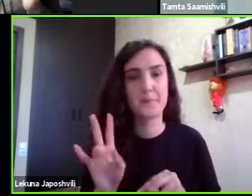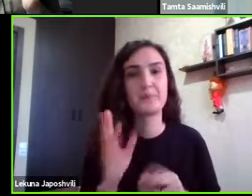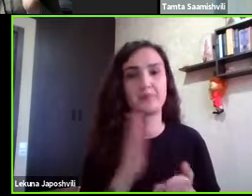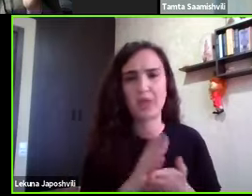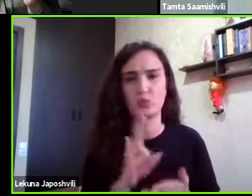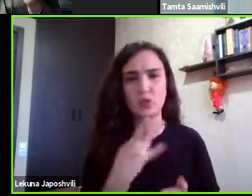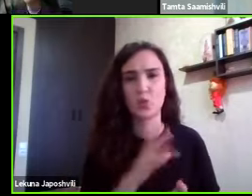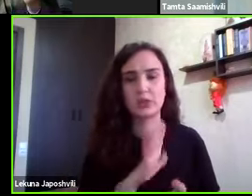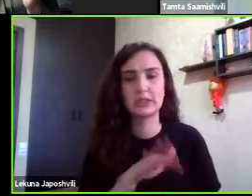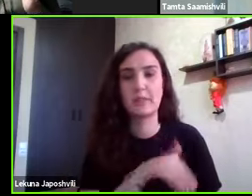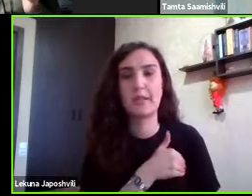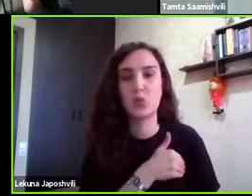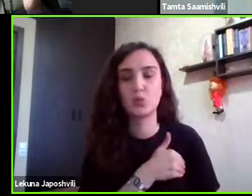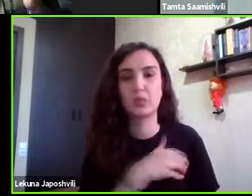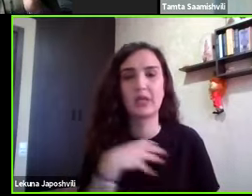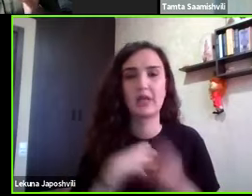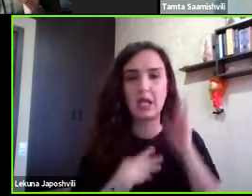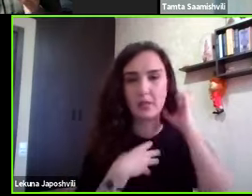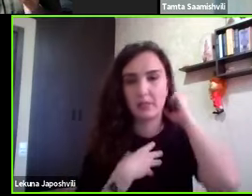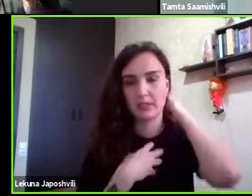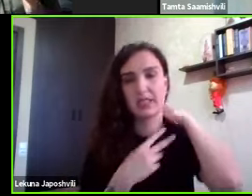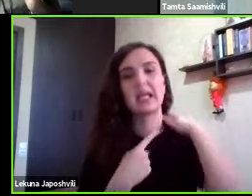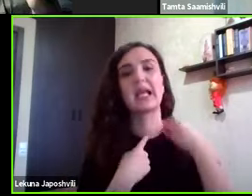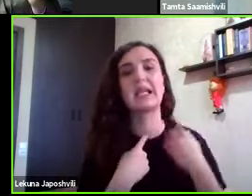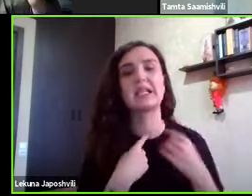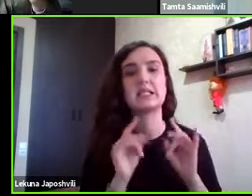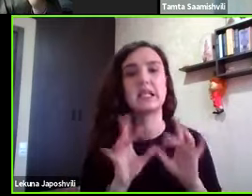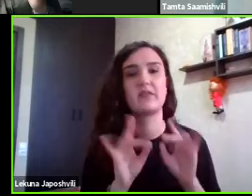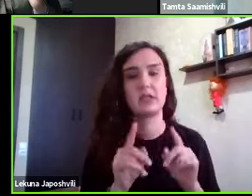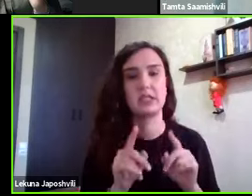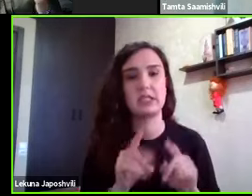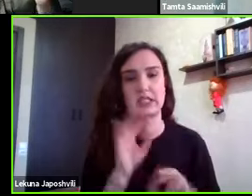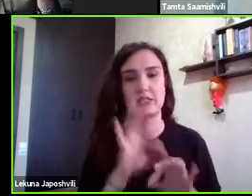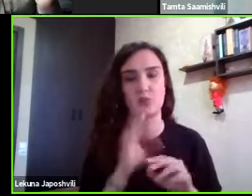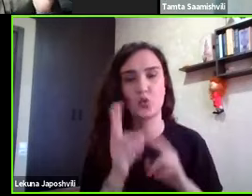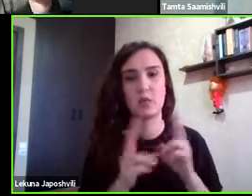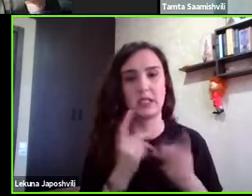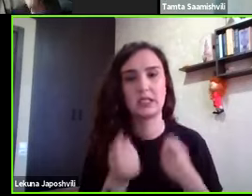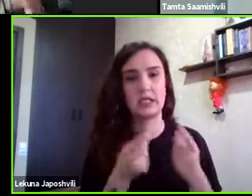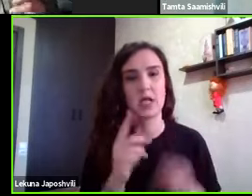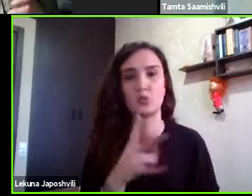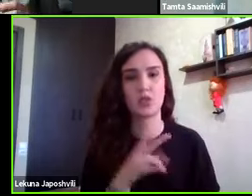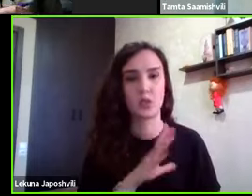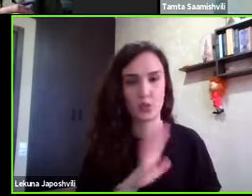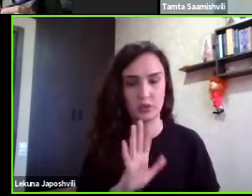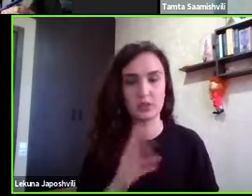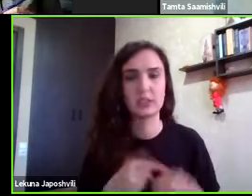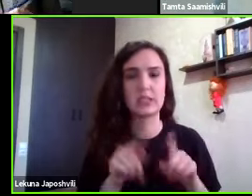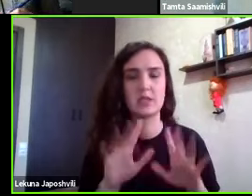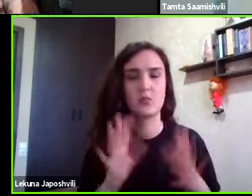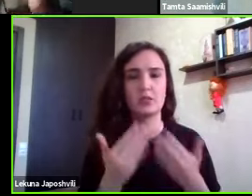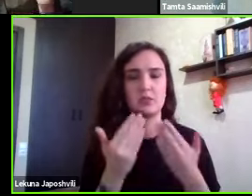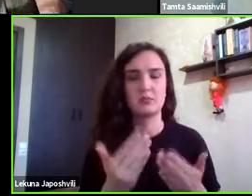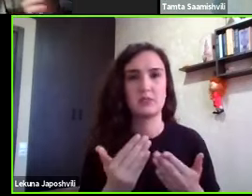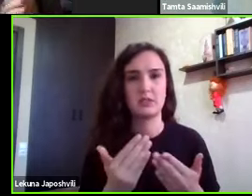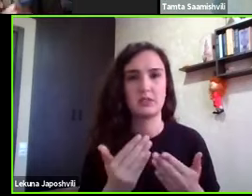იქონდეს ტემპერატურული ანხველებით, ან ყელის ტკივილით სიმპტომატიკა ბავშვს არ ქონდეს და აი ესე მოხდეს მისი